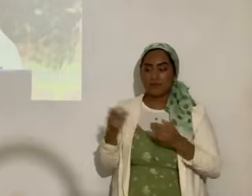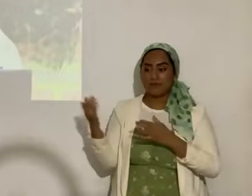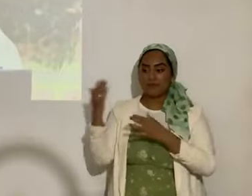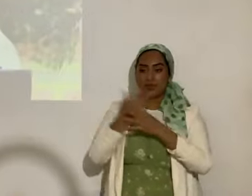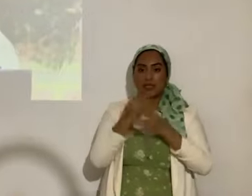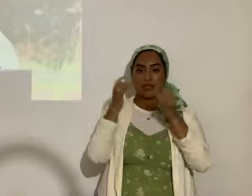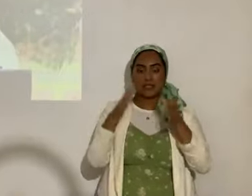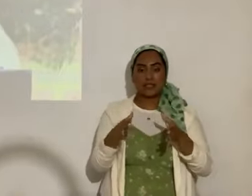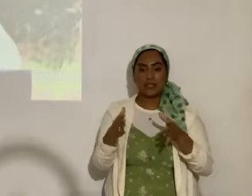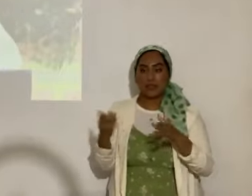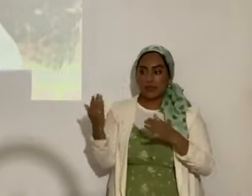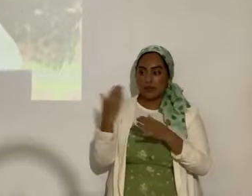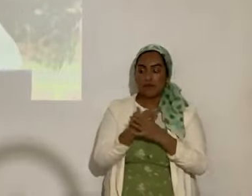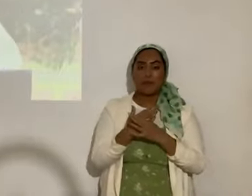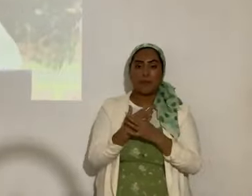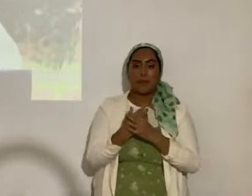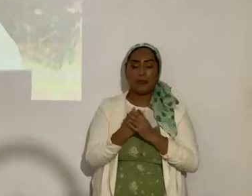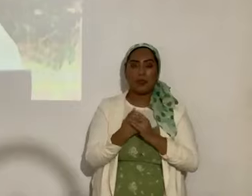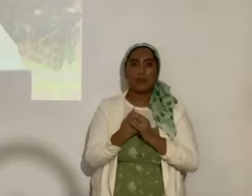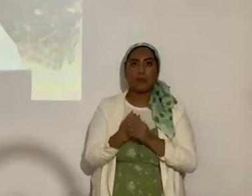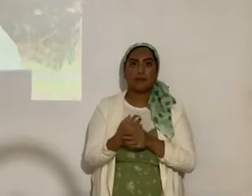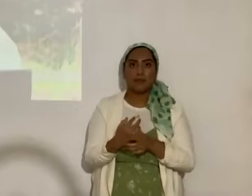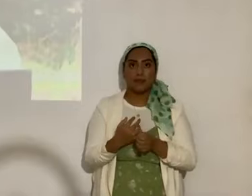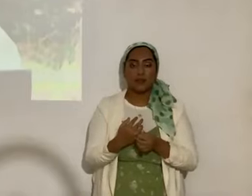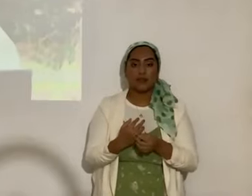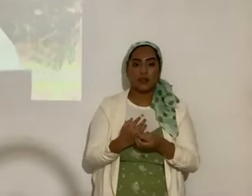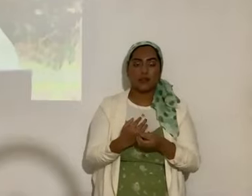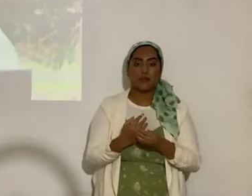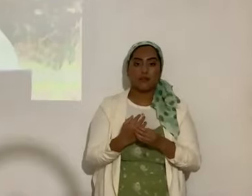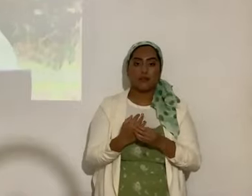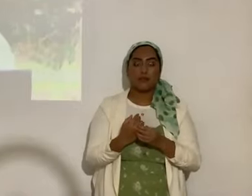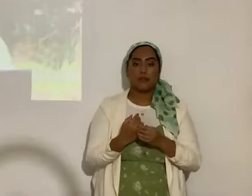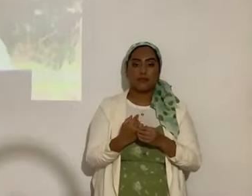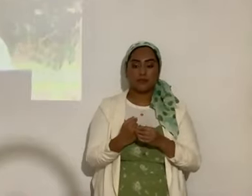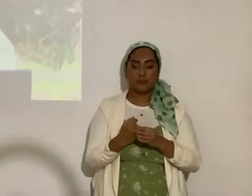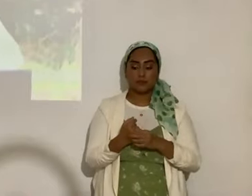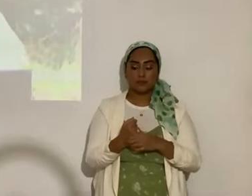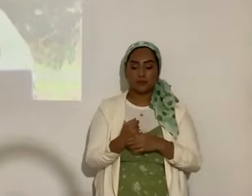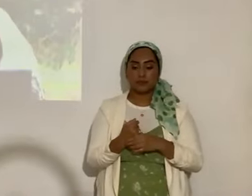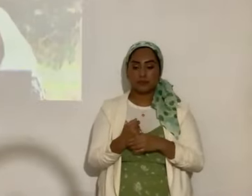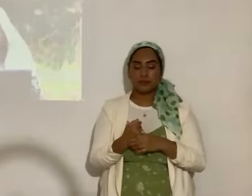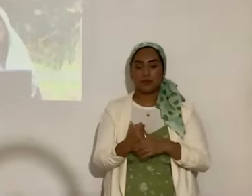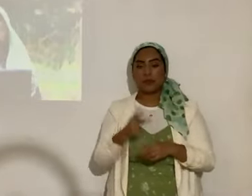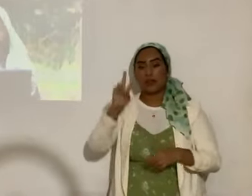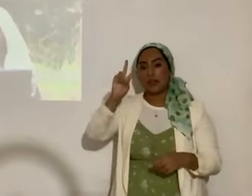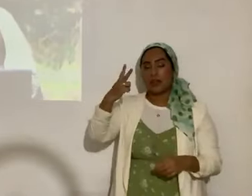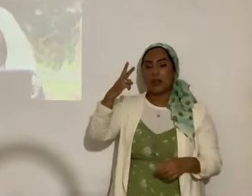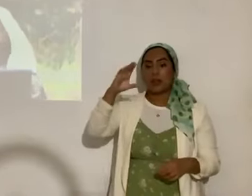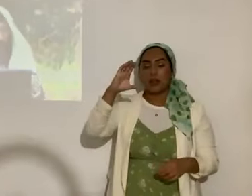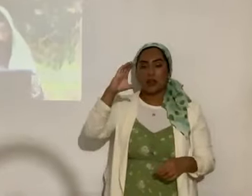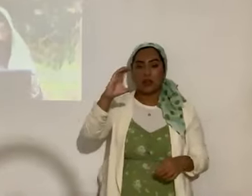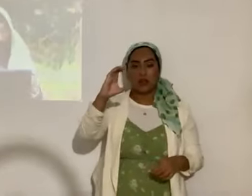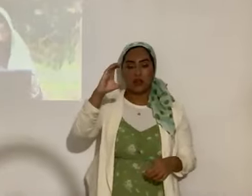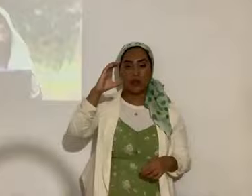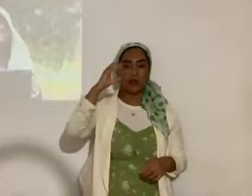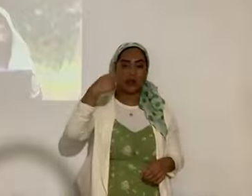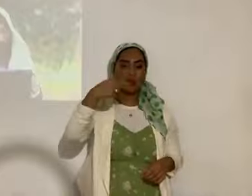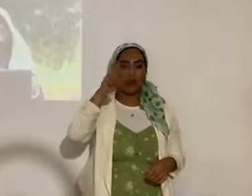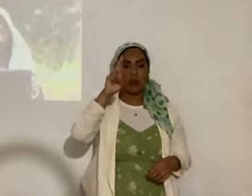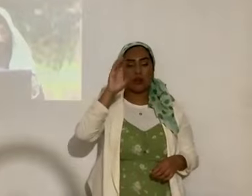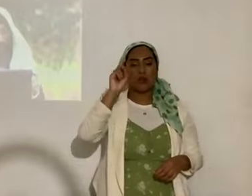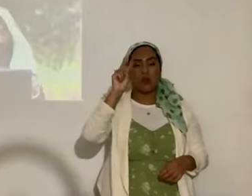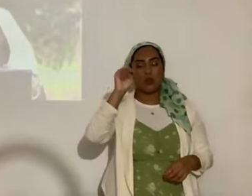maldiciones llegan las maldiciones vamos a aún vamos a segunda de crónicas vamos a vamos a ver a